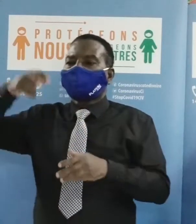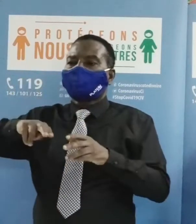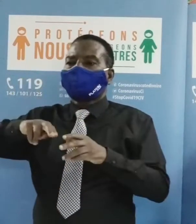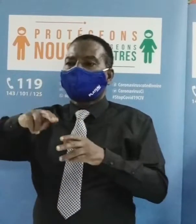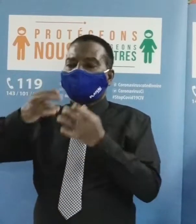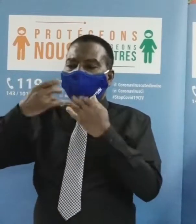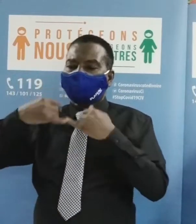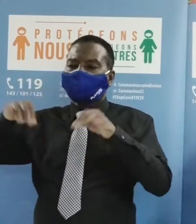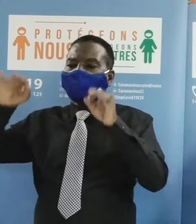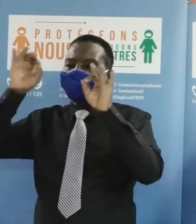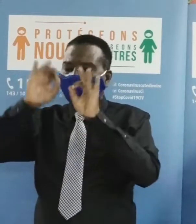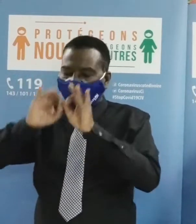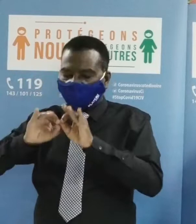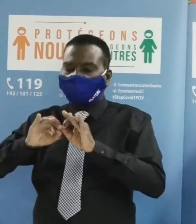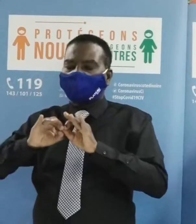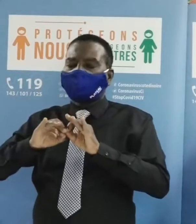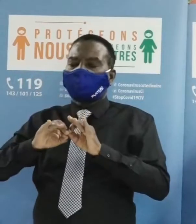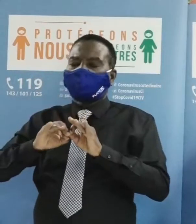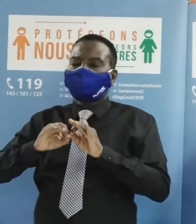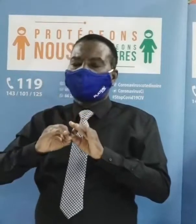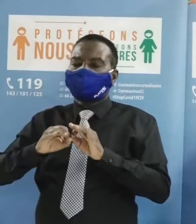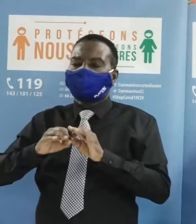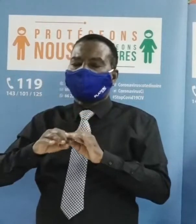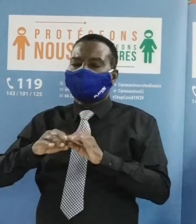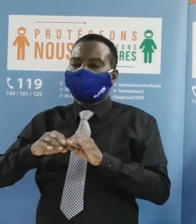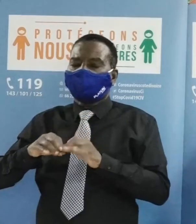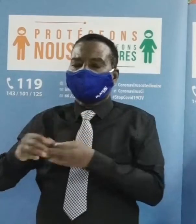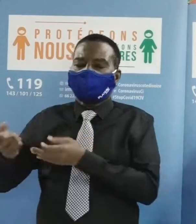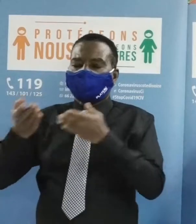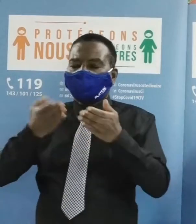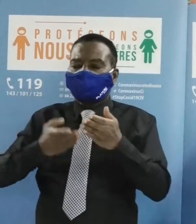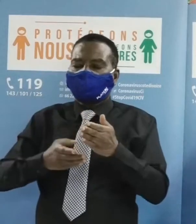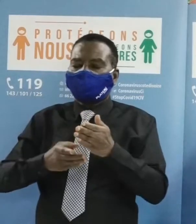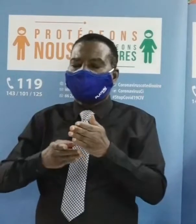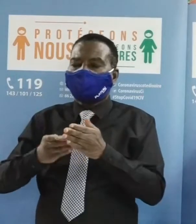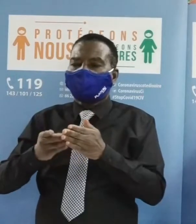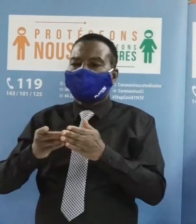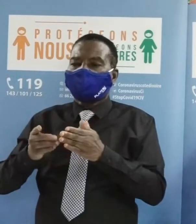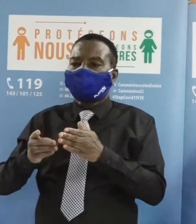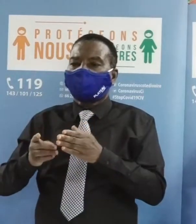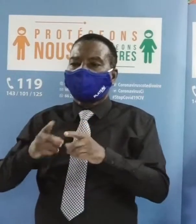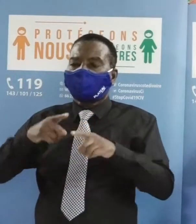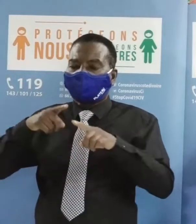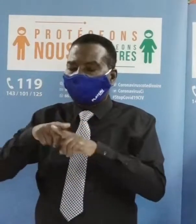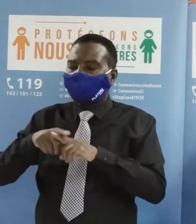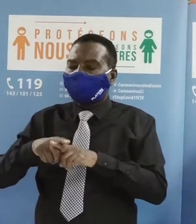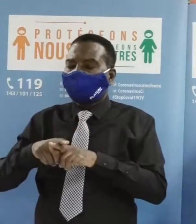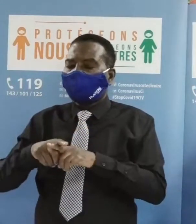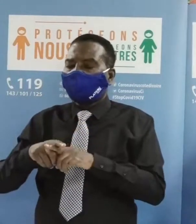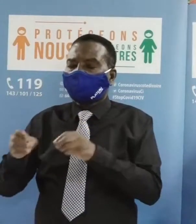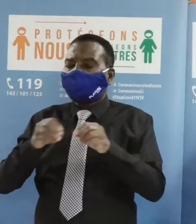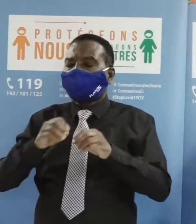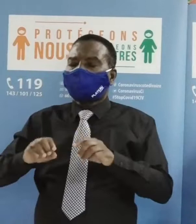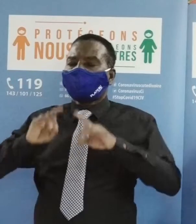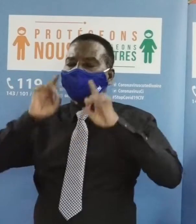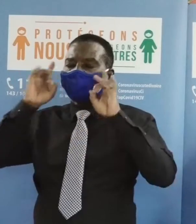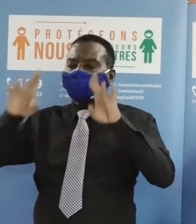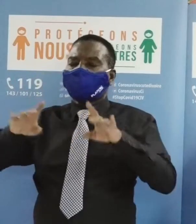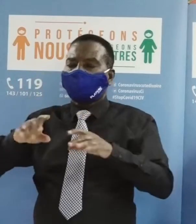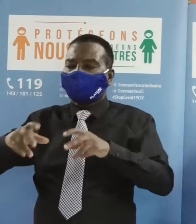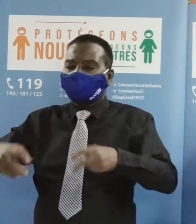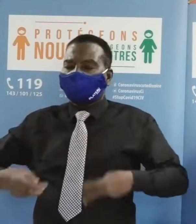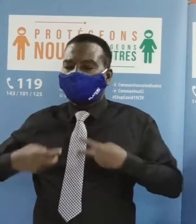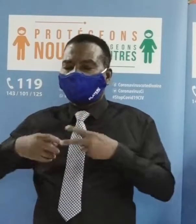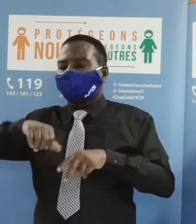sécuritaires et sanitaires emporte de plein droit le délit de mise en danger de la vie